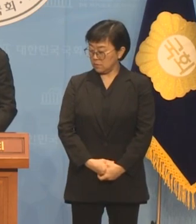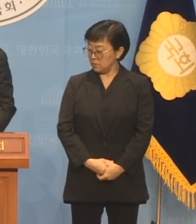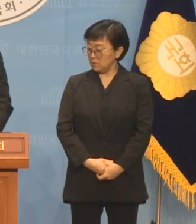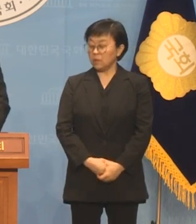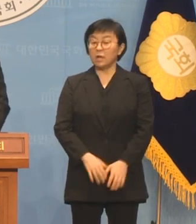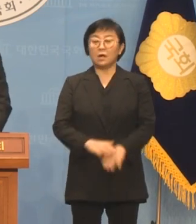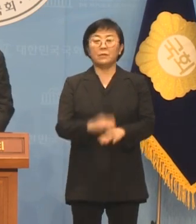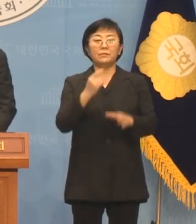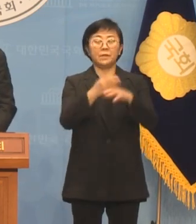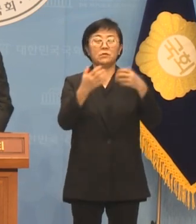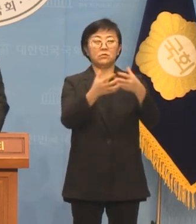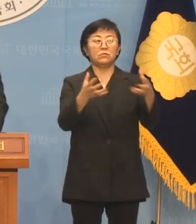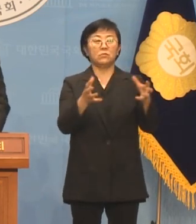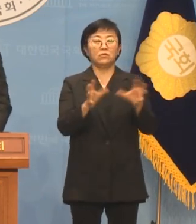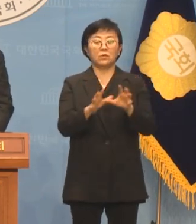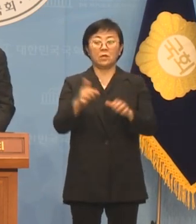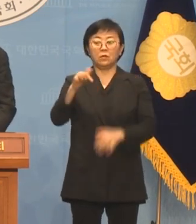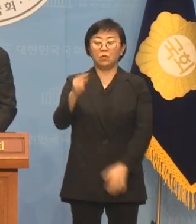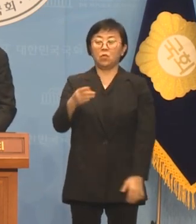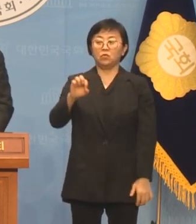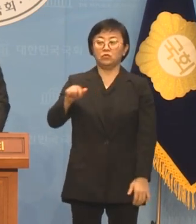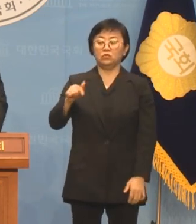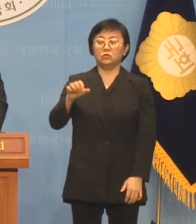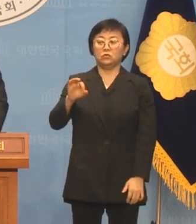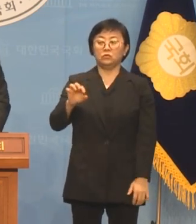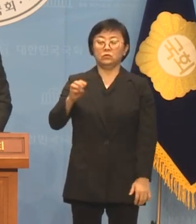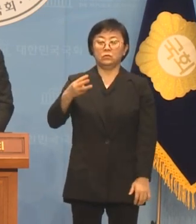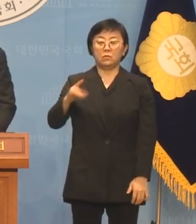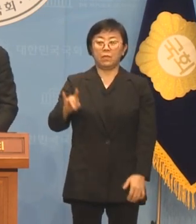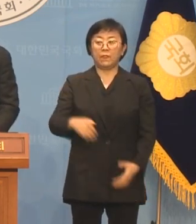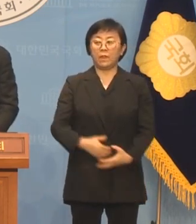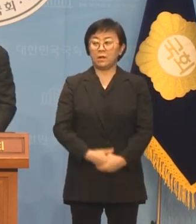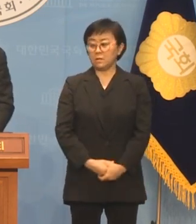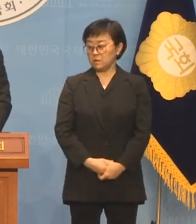예, 더불어민주당 노웅래 의원입니다.